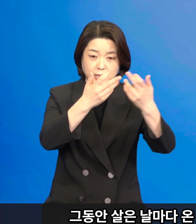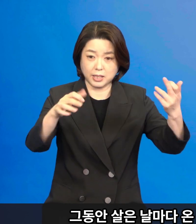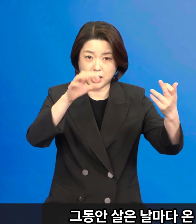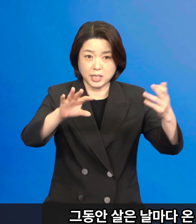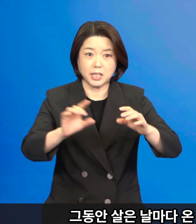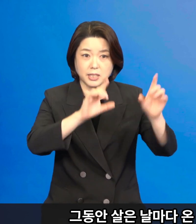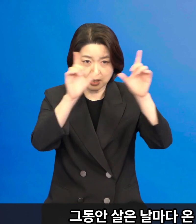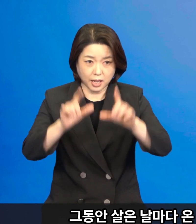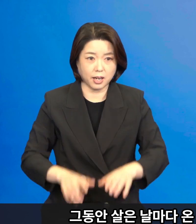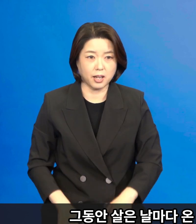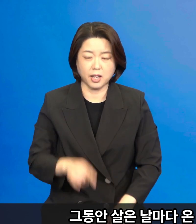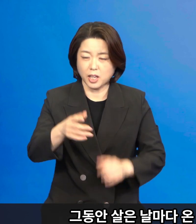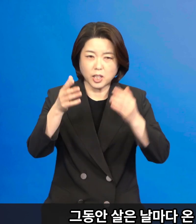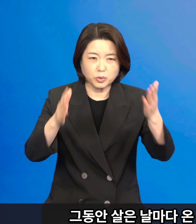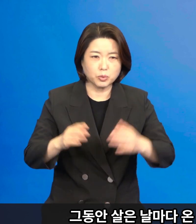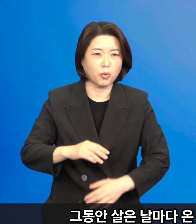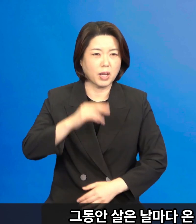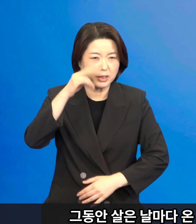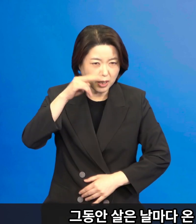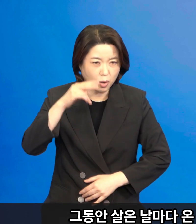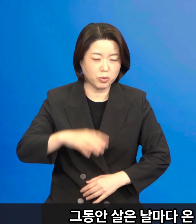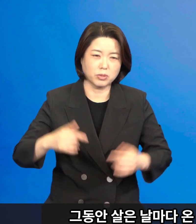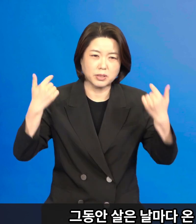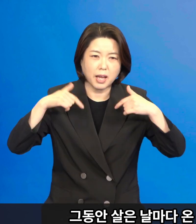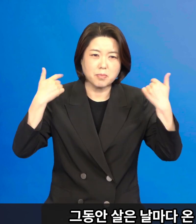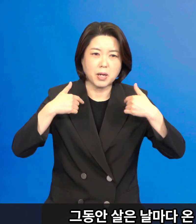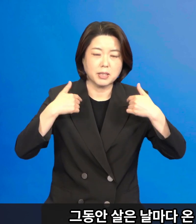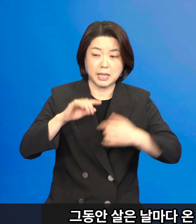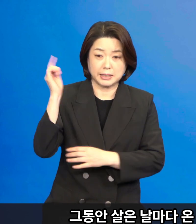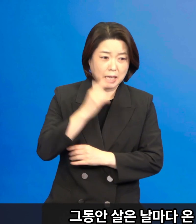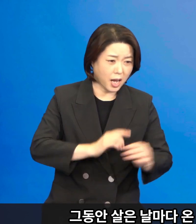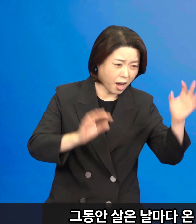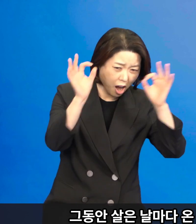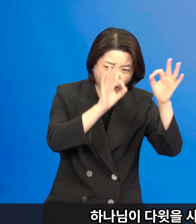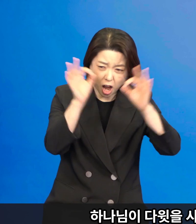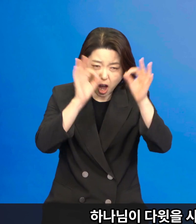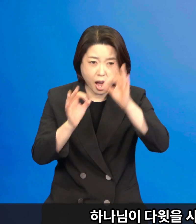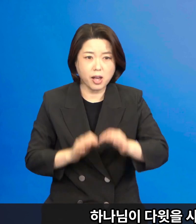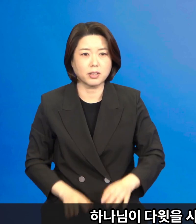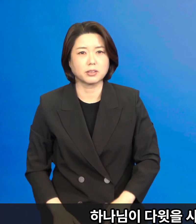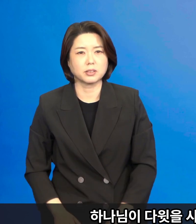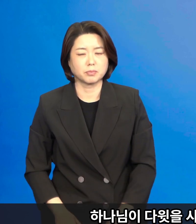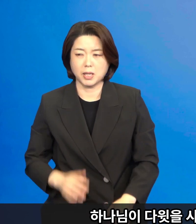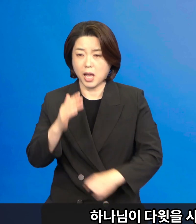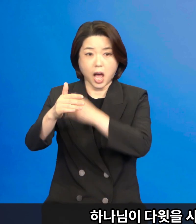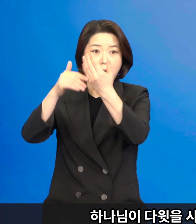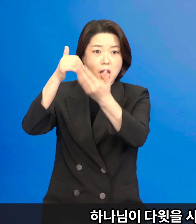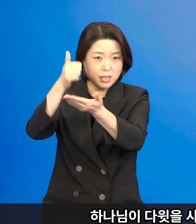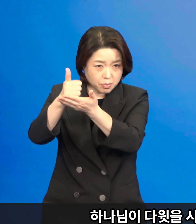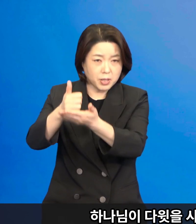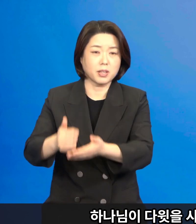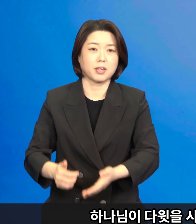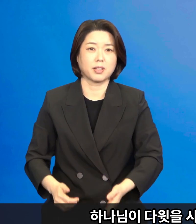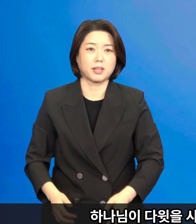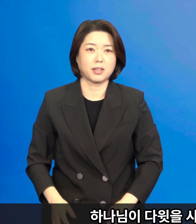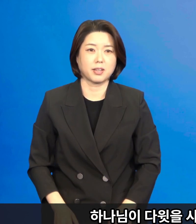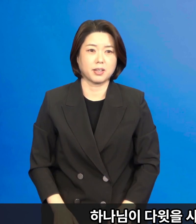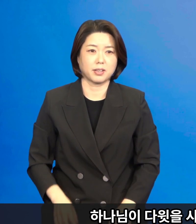그동안 사울은 날마다 온 군사를 동원하여 다윗을 찾았지만 하나님이